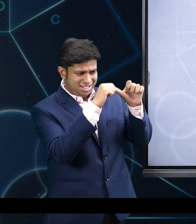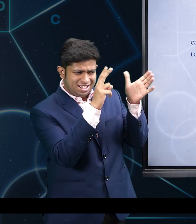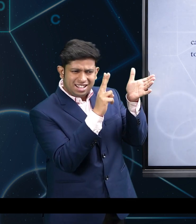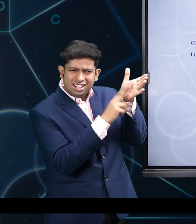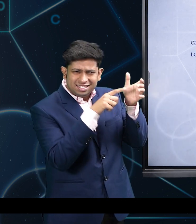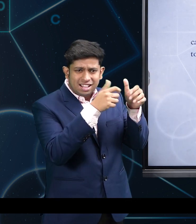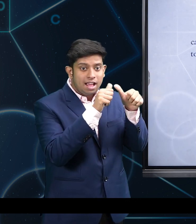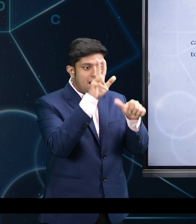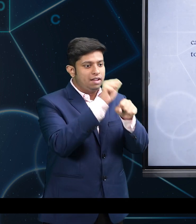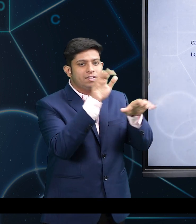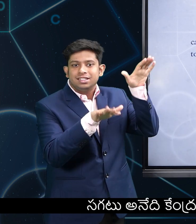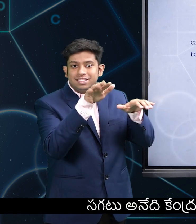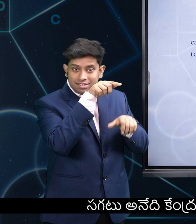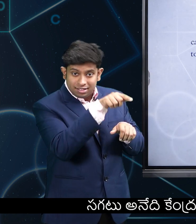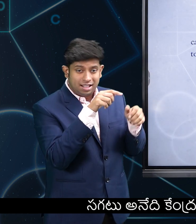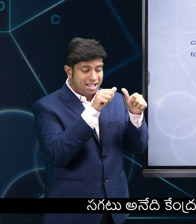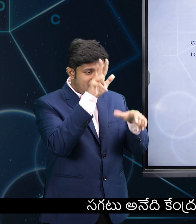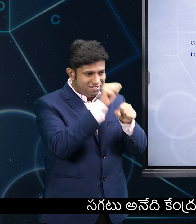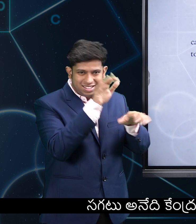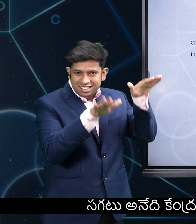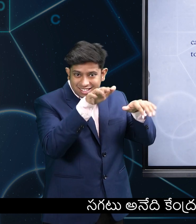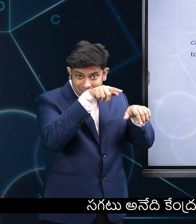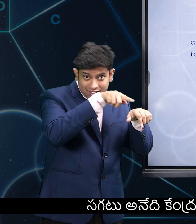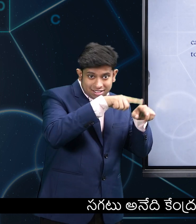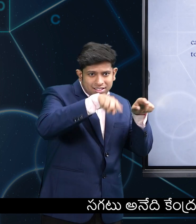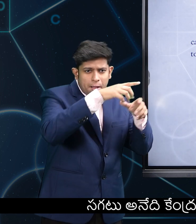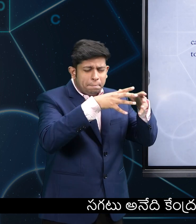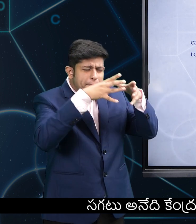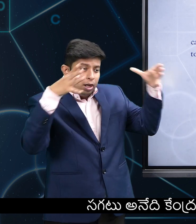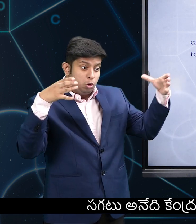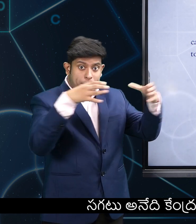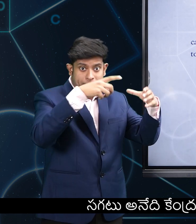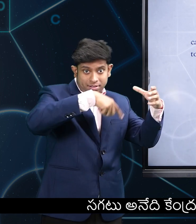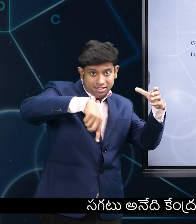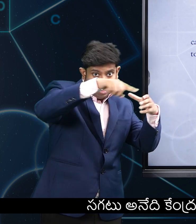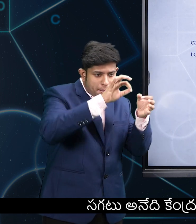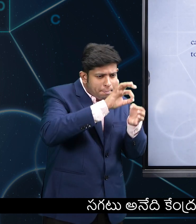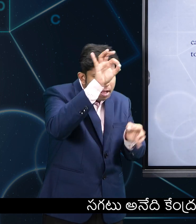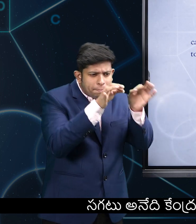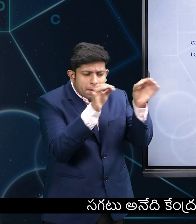సగటు. సగటు అనేది కేంద్ర ధోరణి యొక్క అత్యంత సాధారణ కొలత.